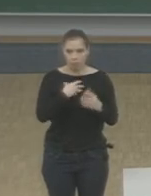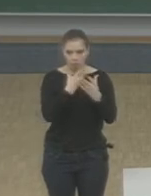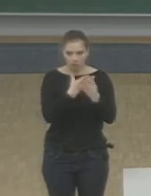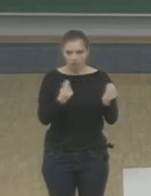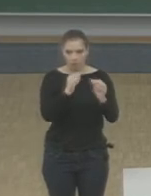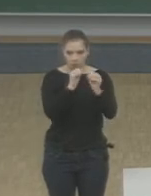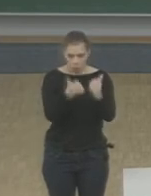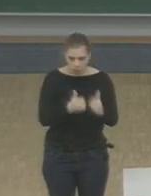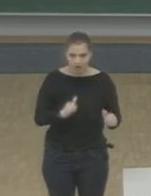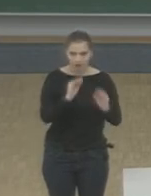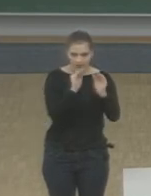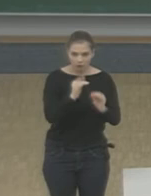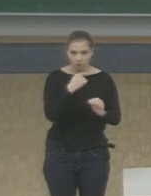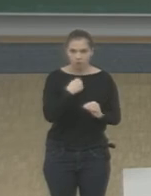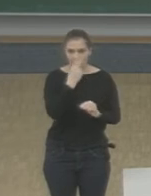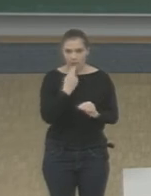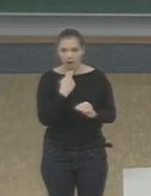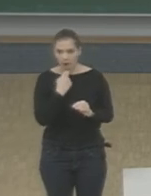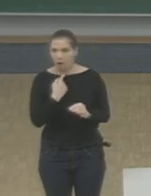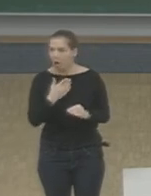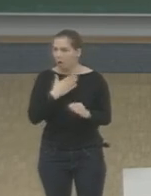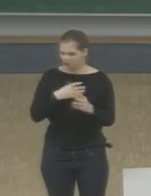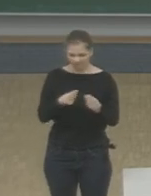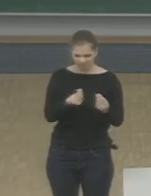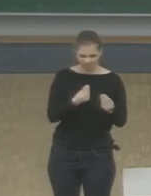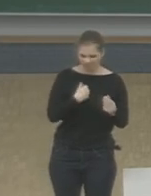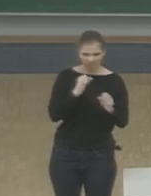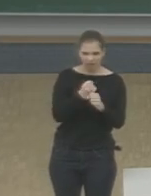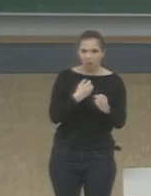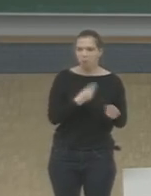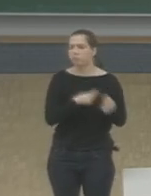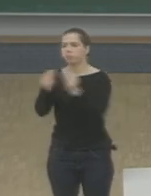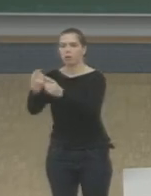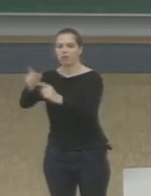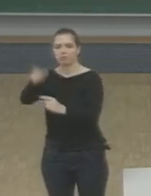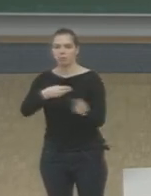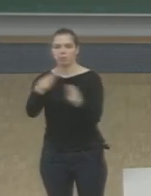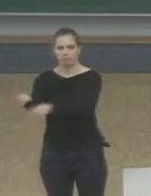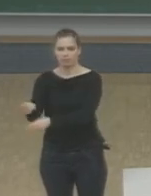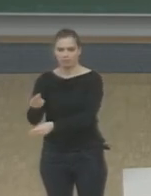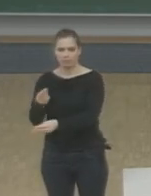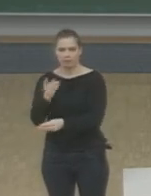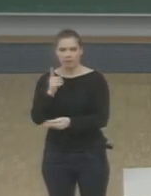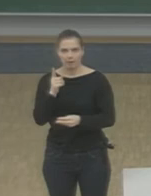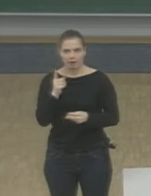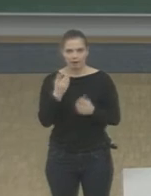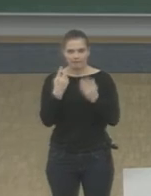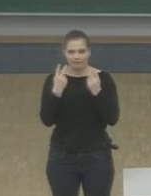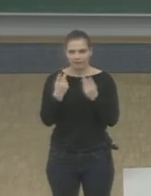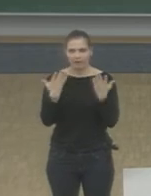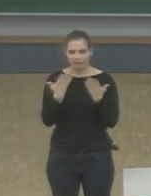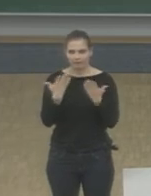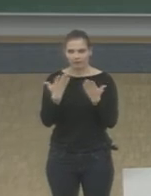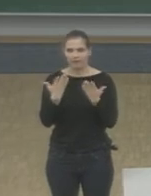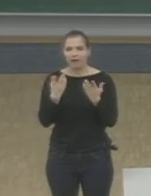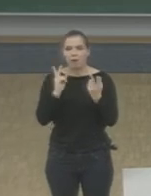Modellierungstätigkeiten, die man in seiner Laienrolle später gerne an andere delegiert. Entscheidender sei ein solides